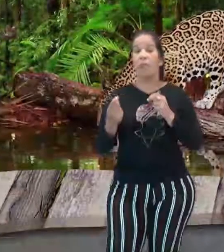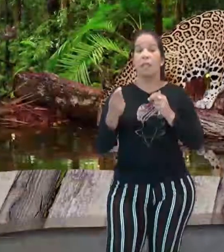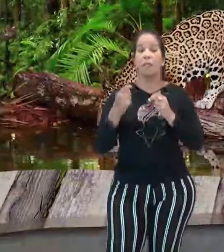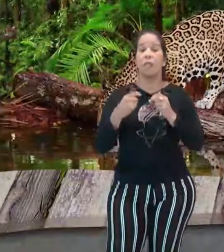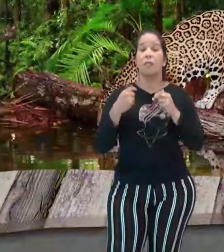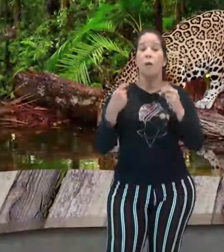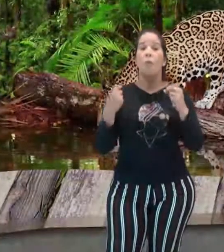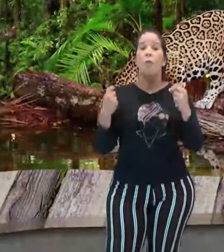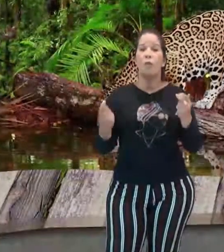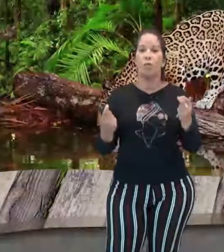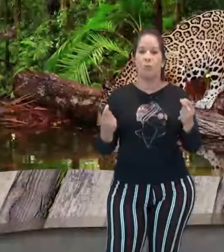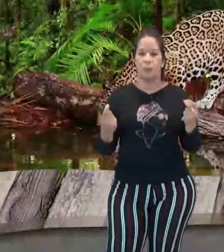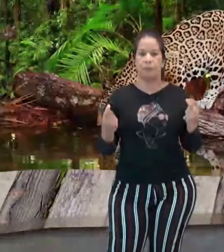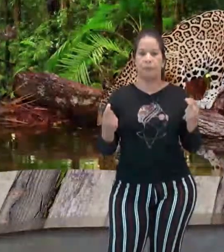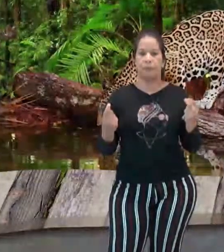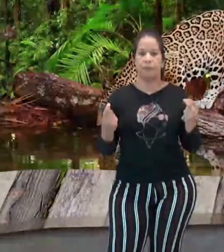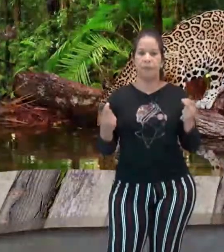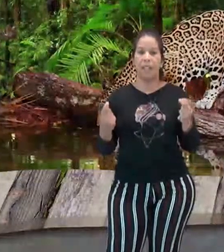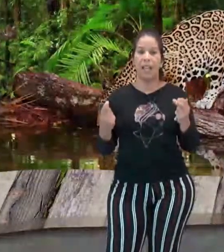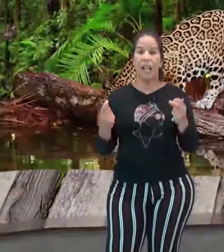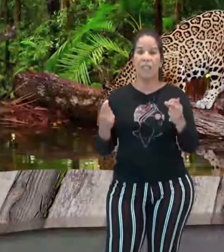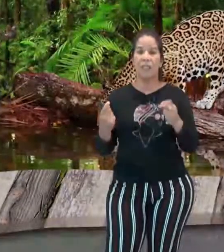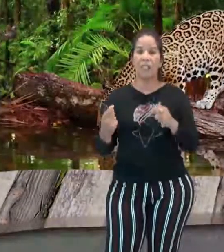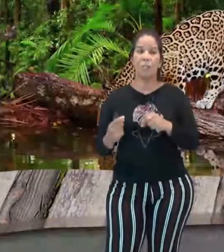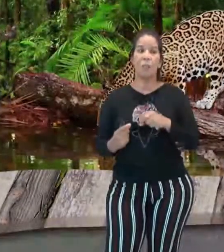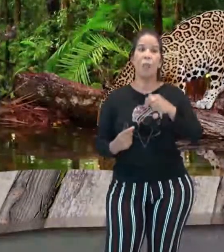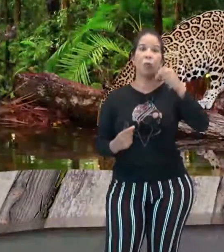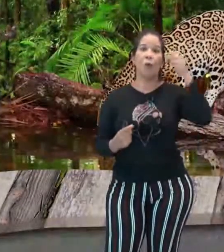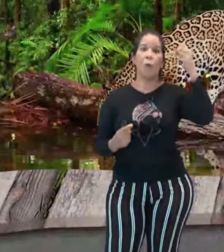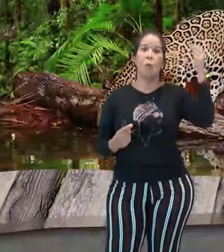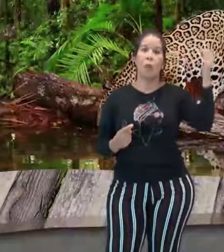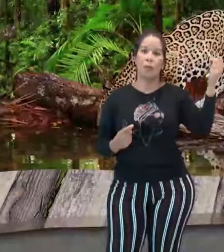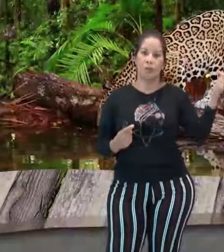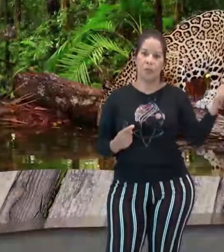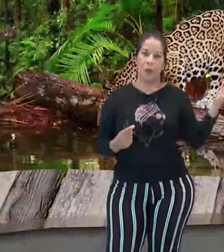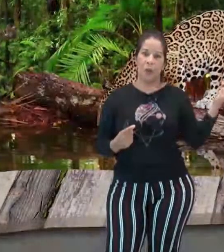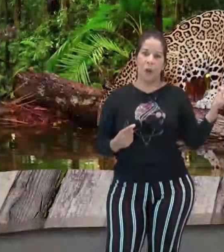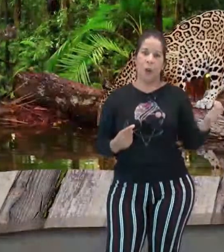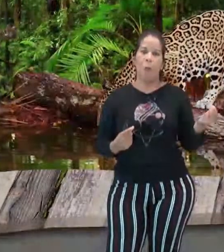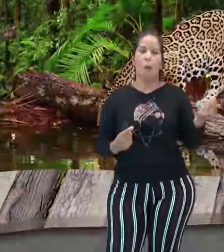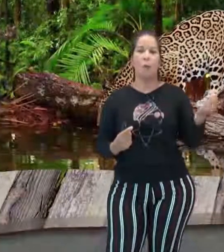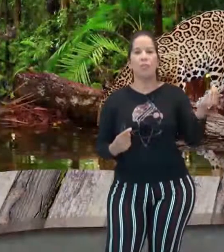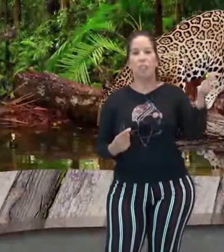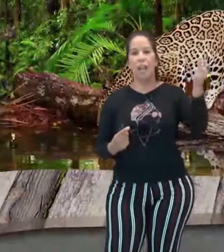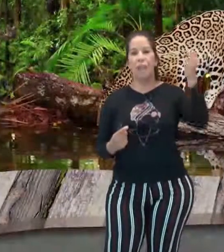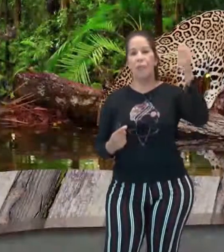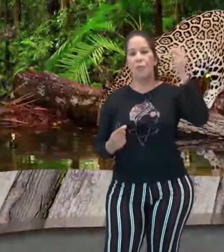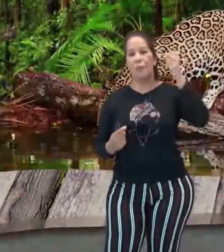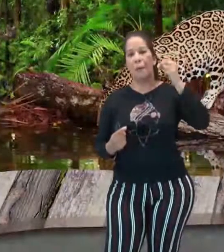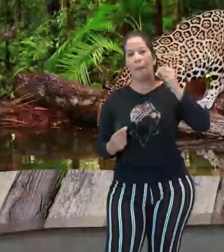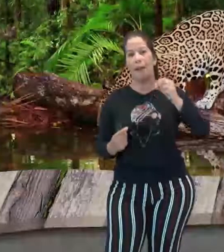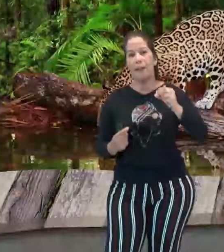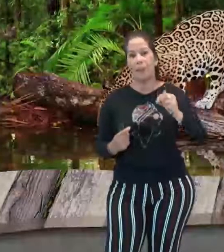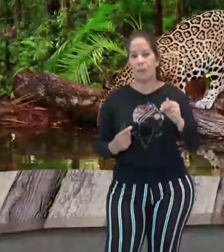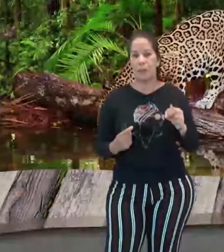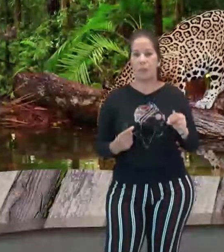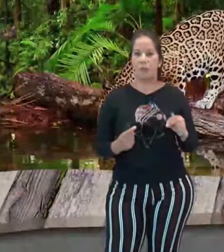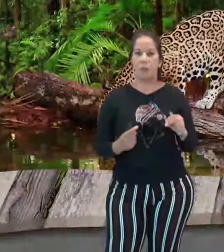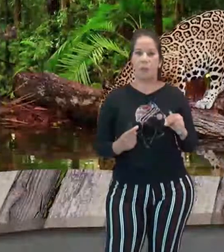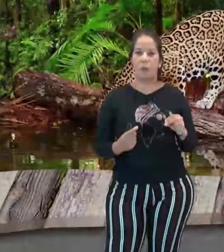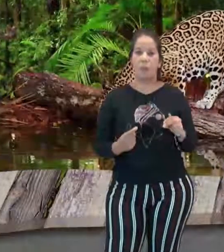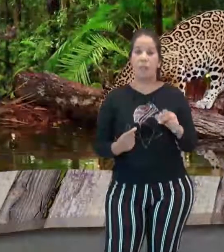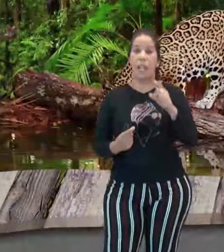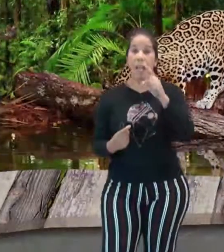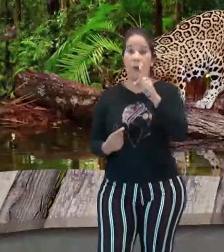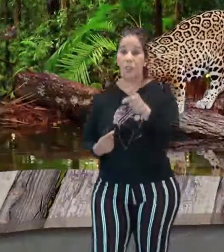hormônios. Às vezes muito hormônio ou uma quantidade muito abaixo da produção